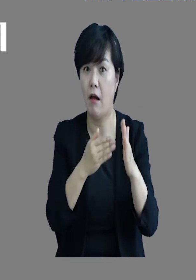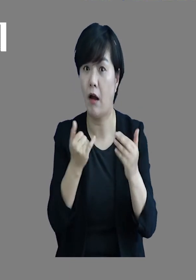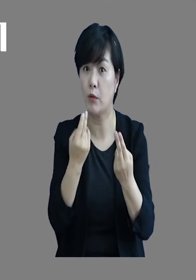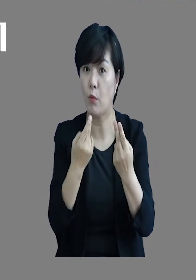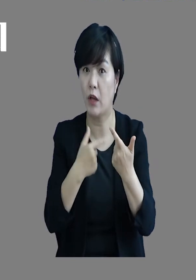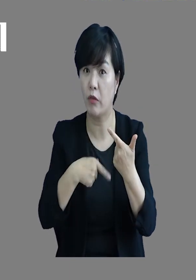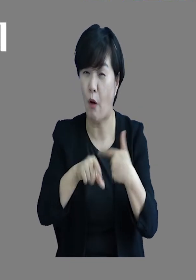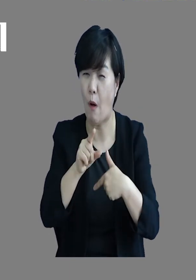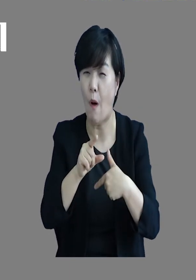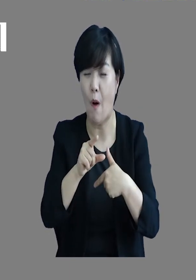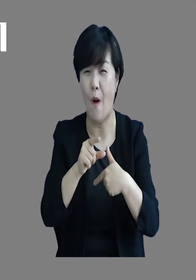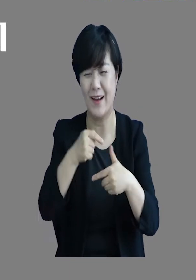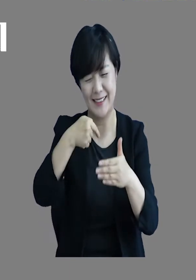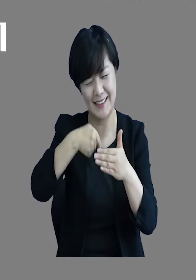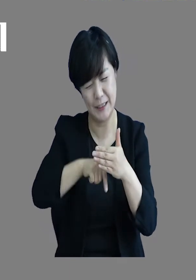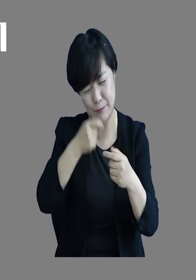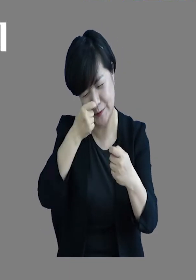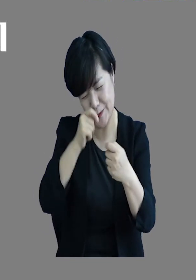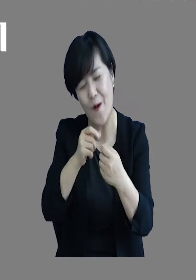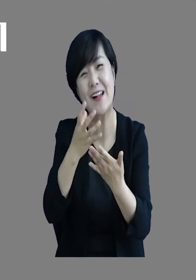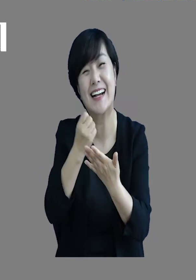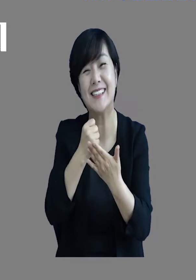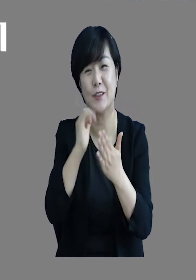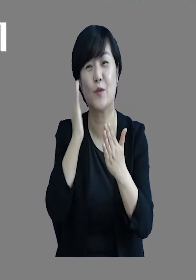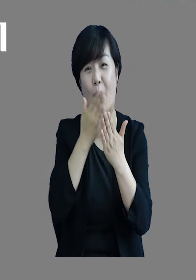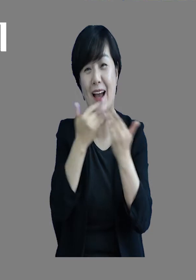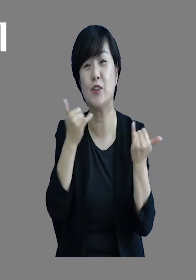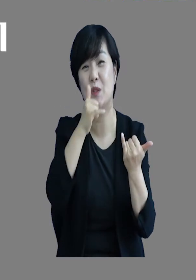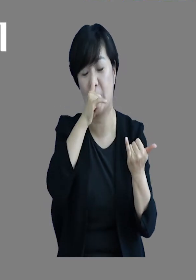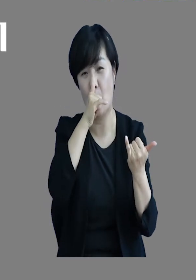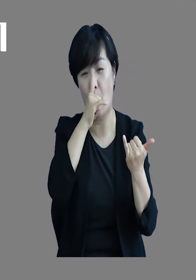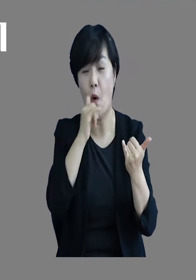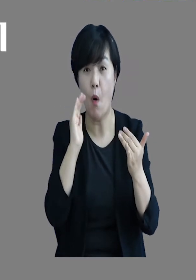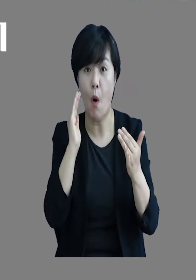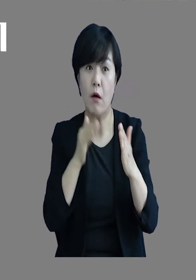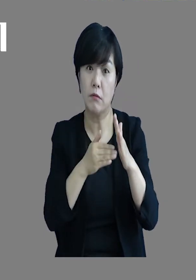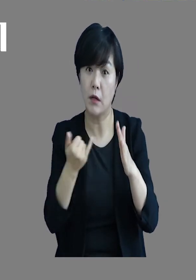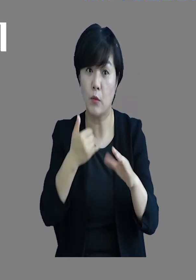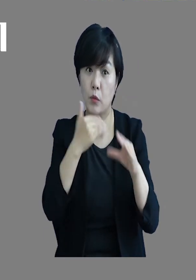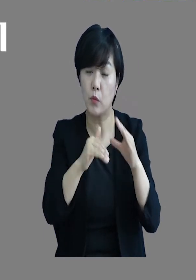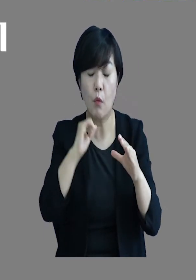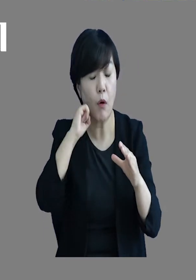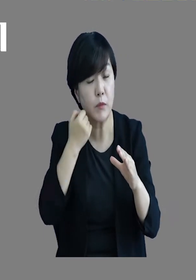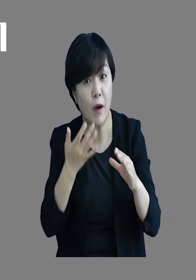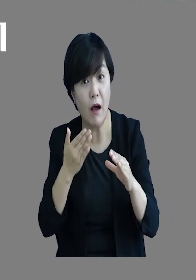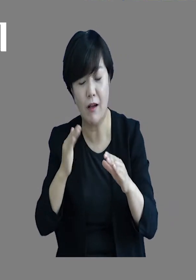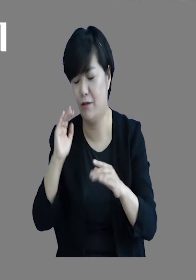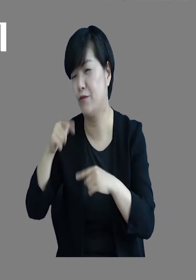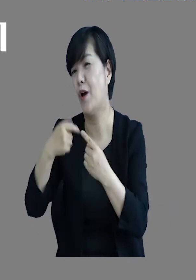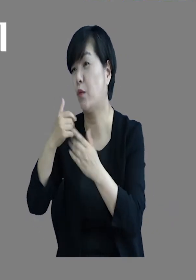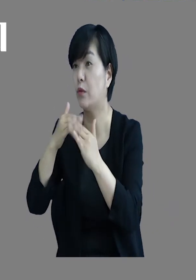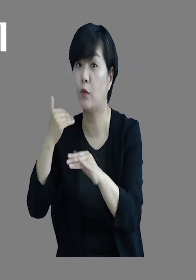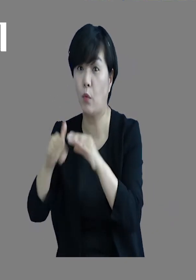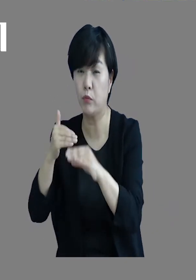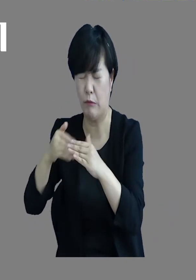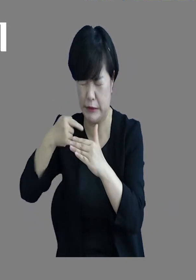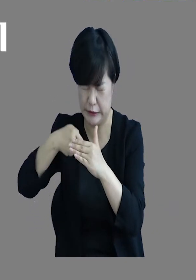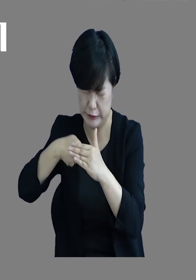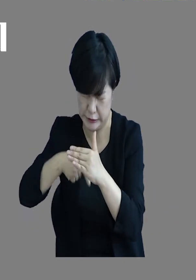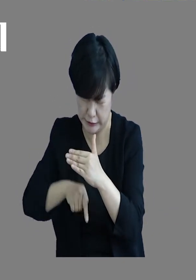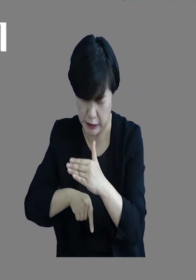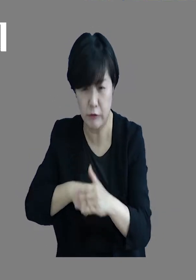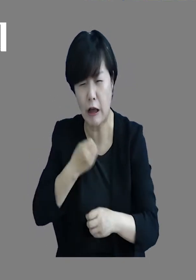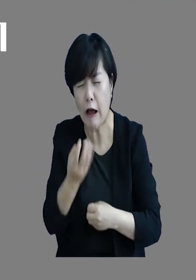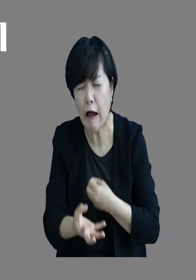가족보다 더 끈끈한 정을 가지고 있는 농인분도 계시고, 가족하고는 소통을 안 해도 저희 통역사하고는 깊숙한